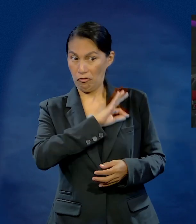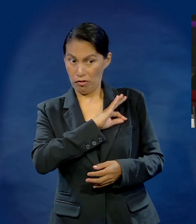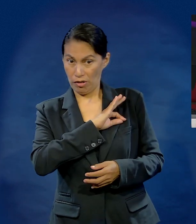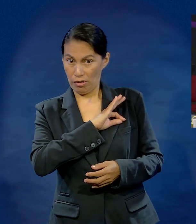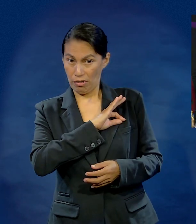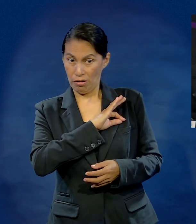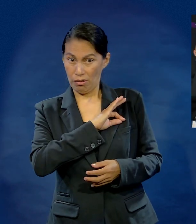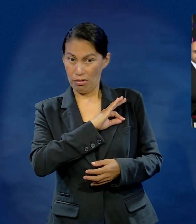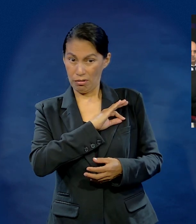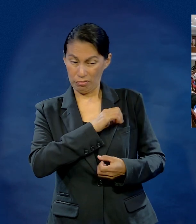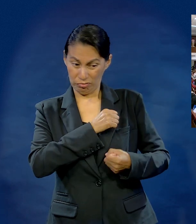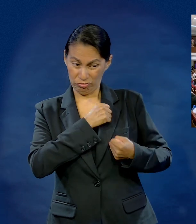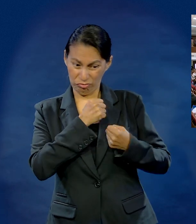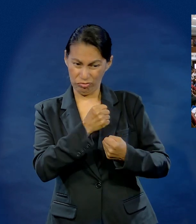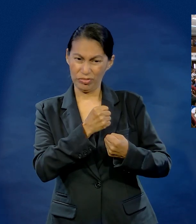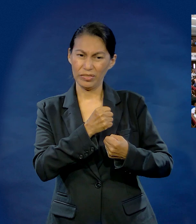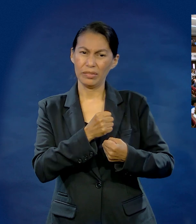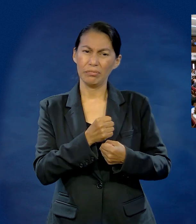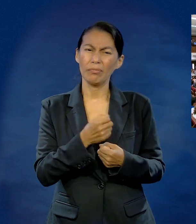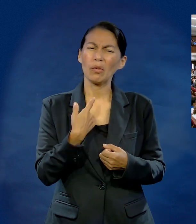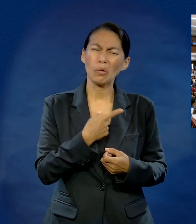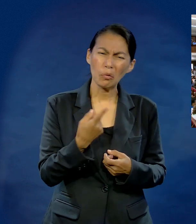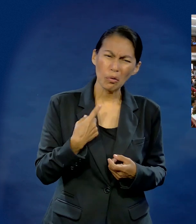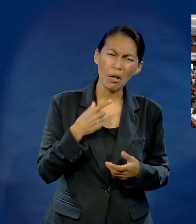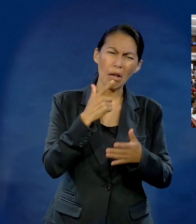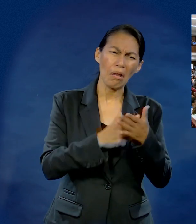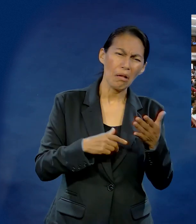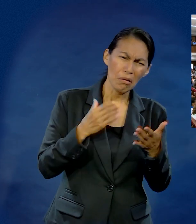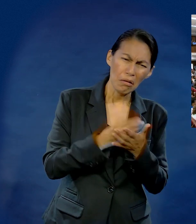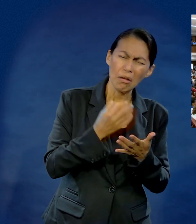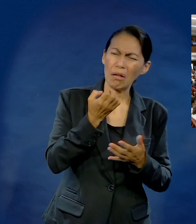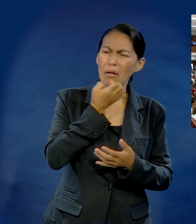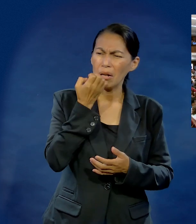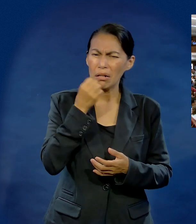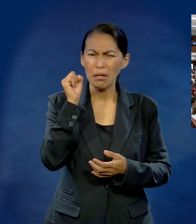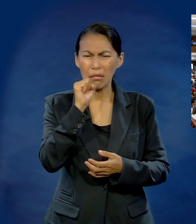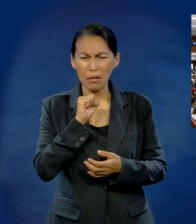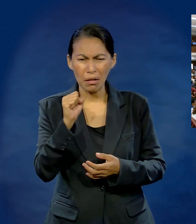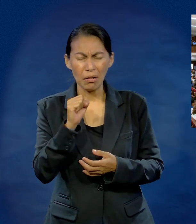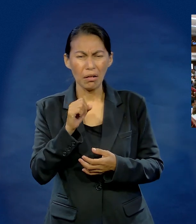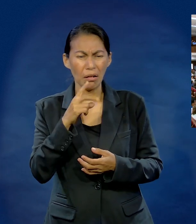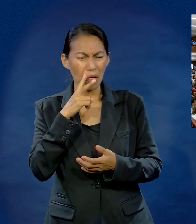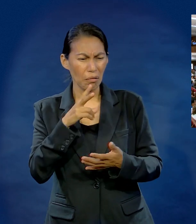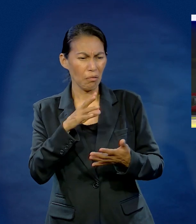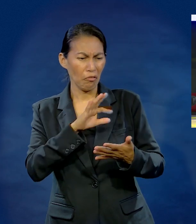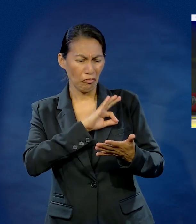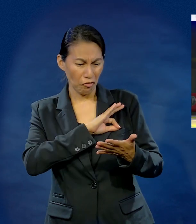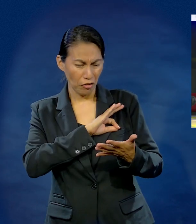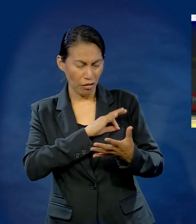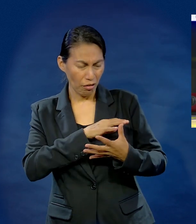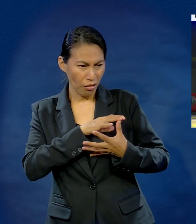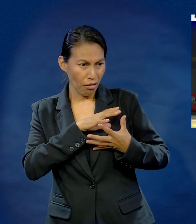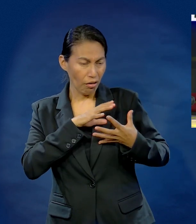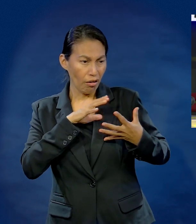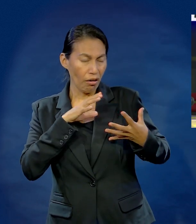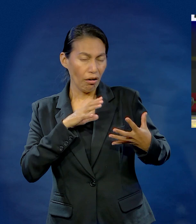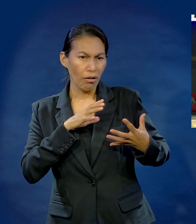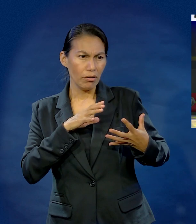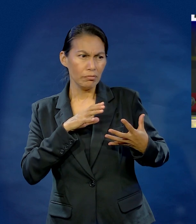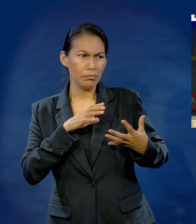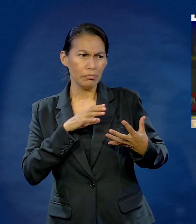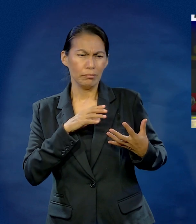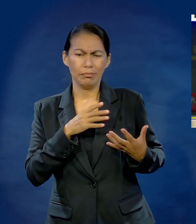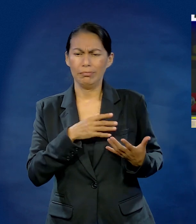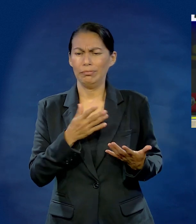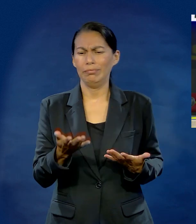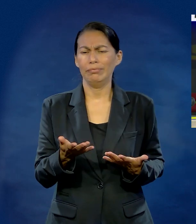Bueno, si usted se mete un poquito a mirar cómo eran nuestros amigos egipcios en ese tiempo, usted se va a dar cuenta que era bien real.